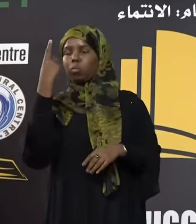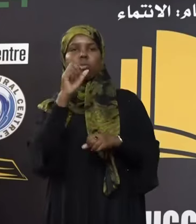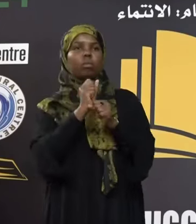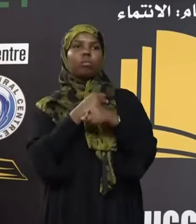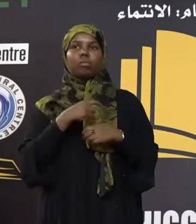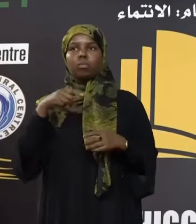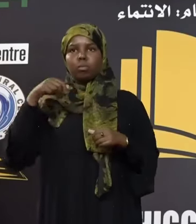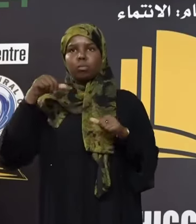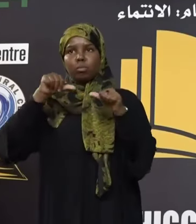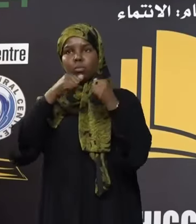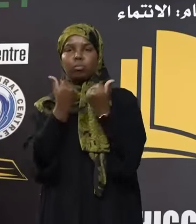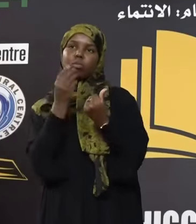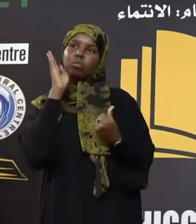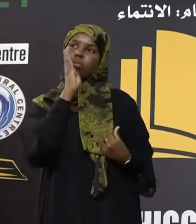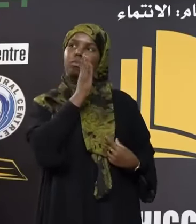ururada siyaasiga